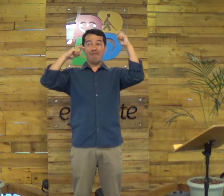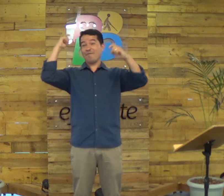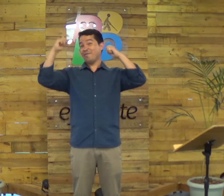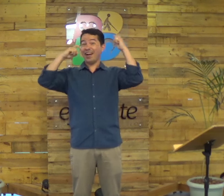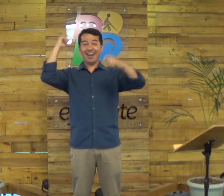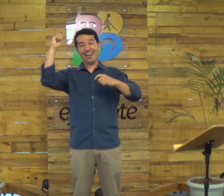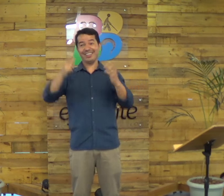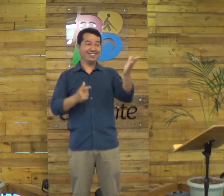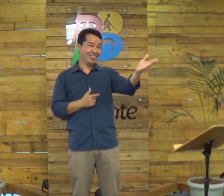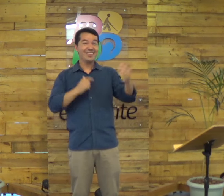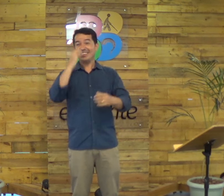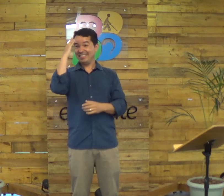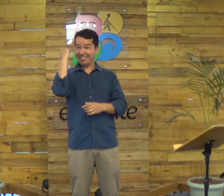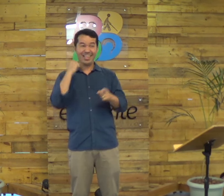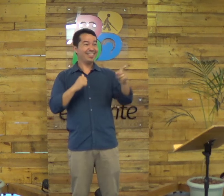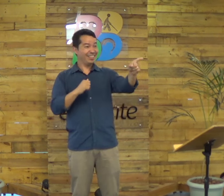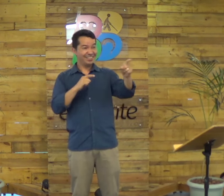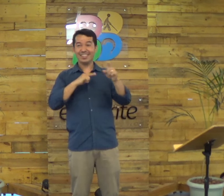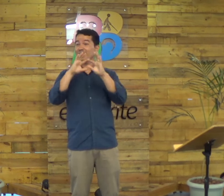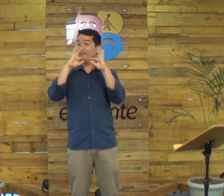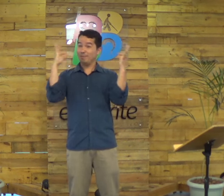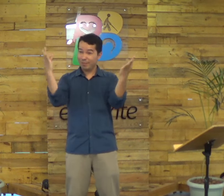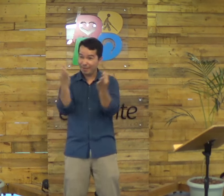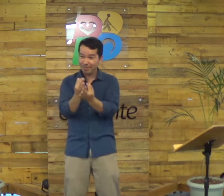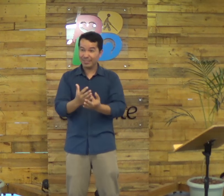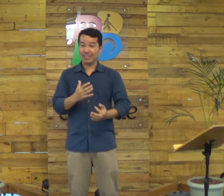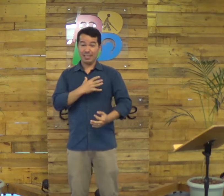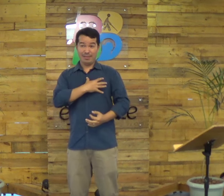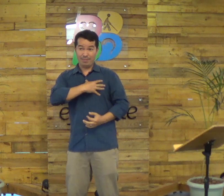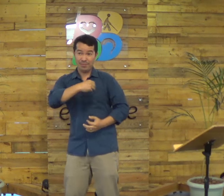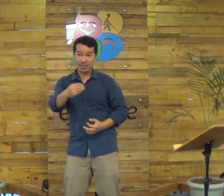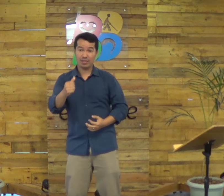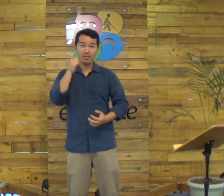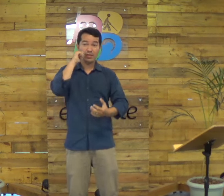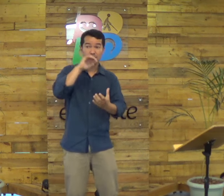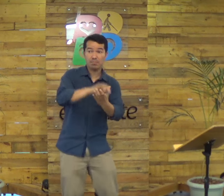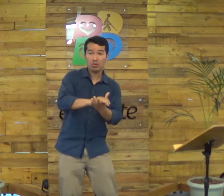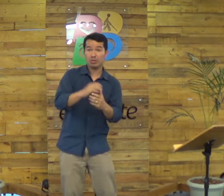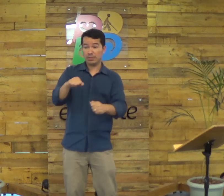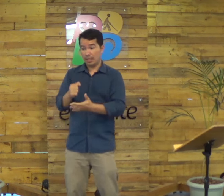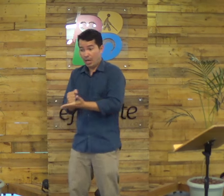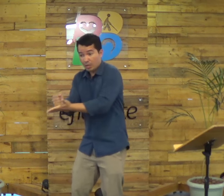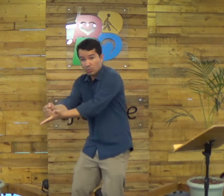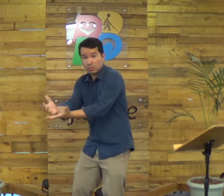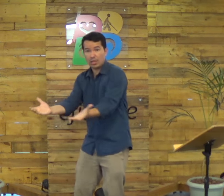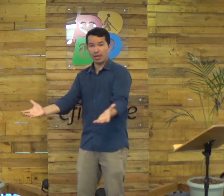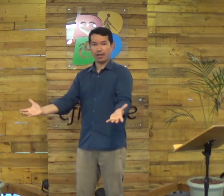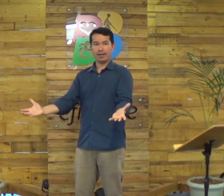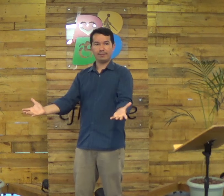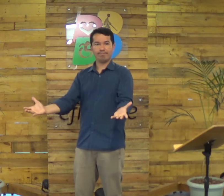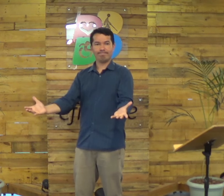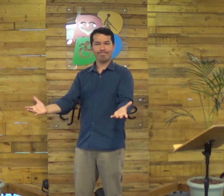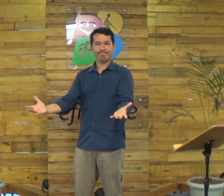Porque, eu estava muito preocupada, e o Salomão sabe disso, porque eu sei que ele tem uma família, tem uma esposa, duas filhas, tá,